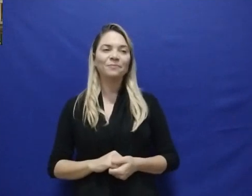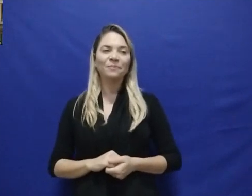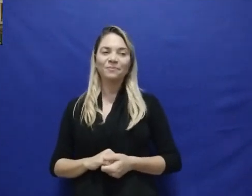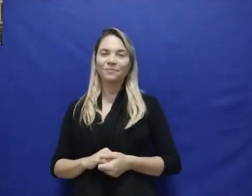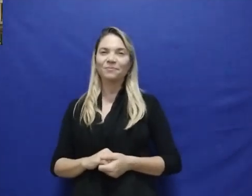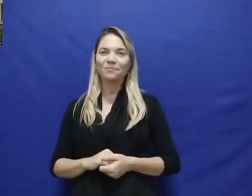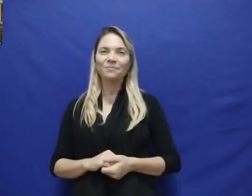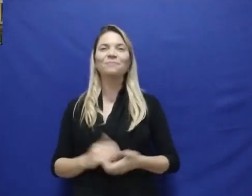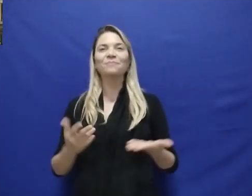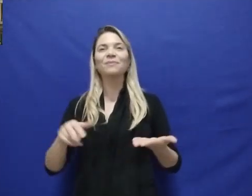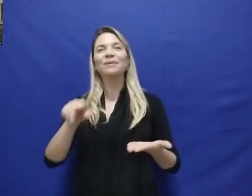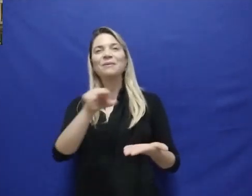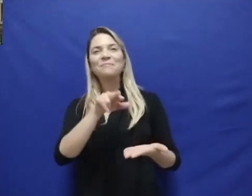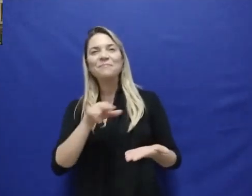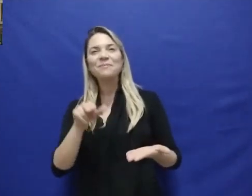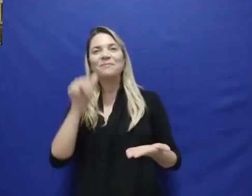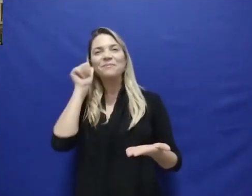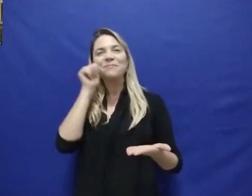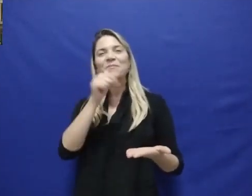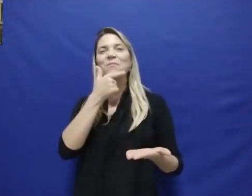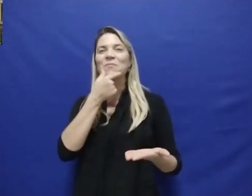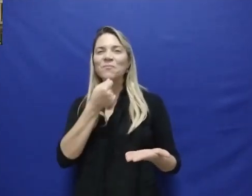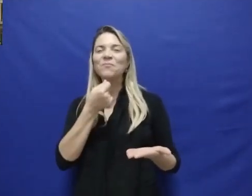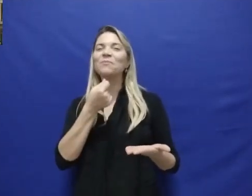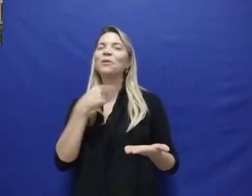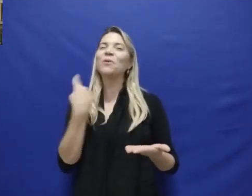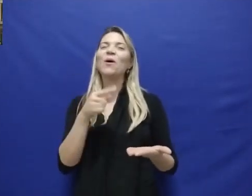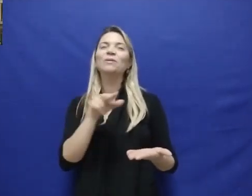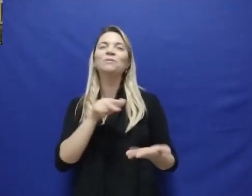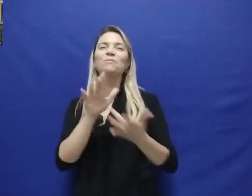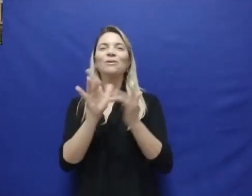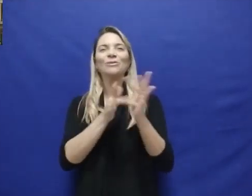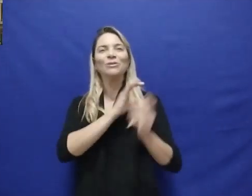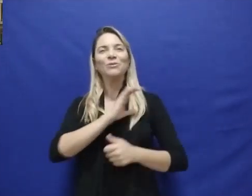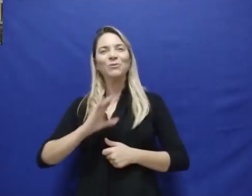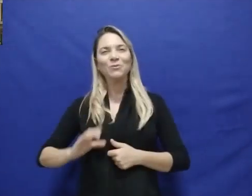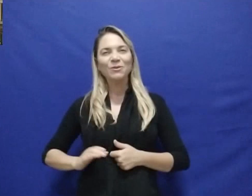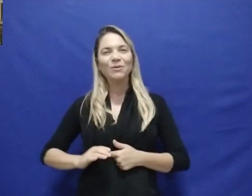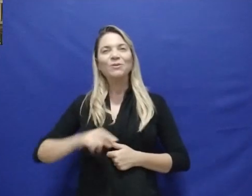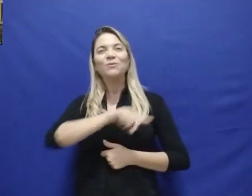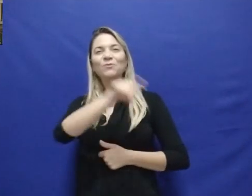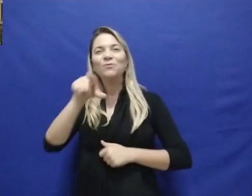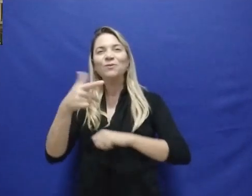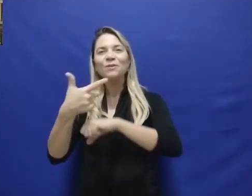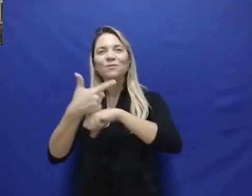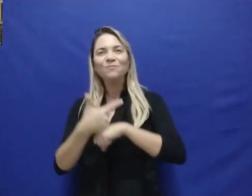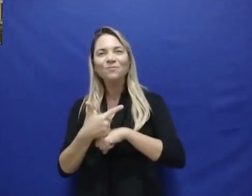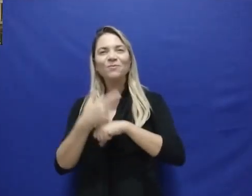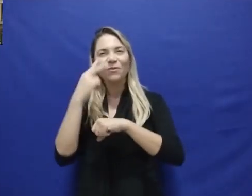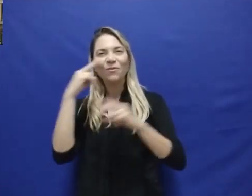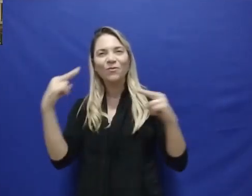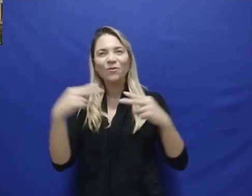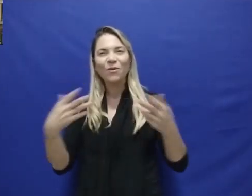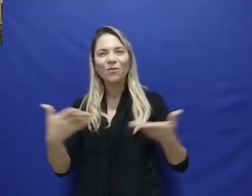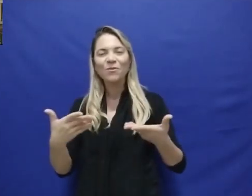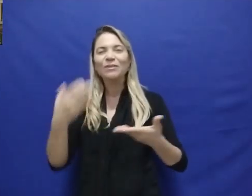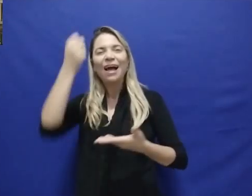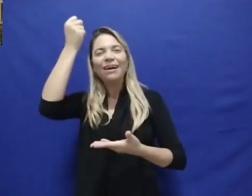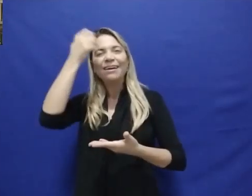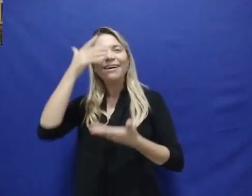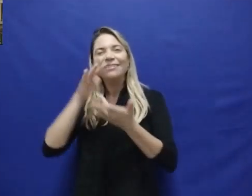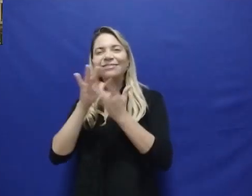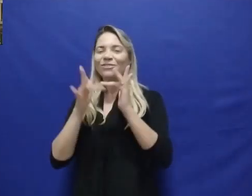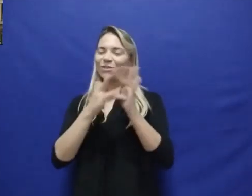Queridos irmãos e irmãs em Cristo Jesus, todos que nos acompanham, que a graça do Senhor Jesus Cristo seja com